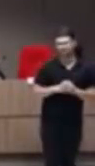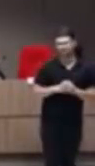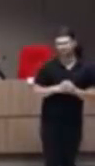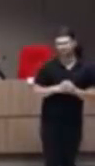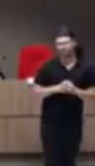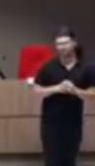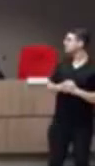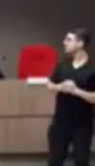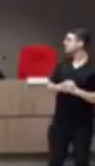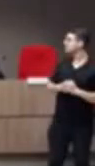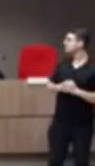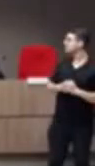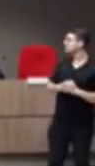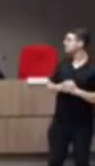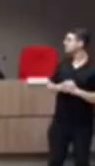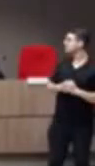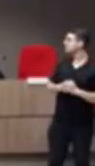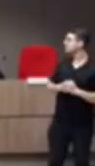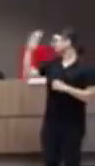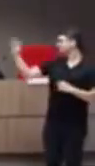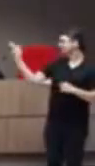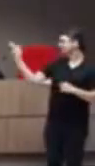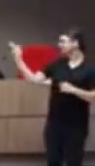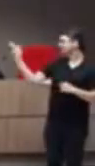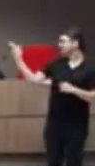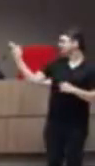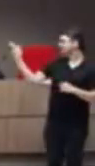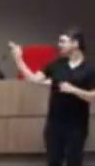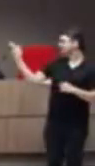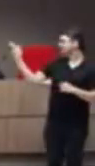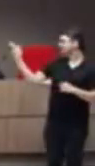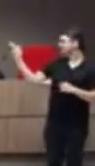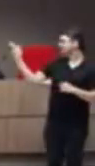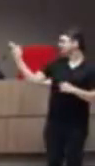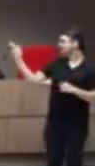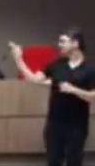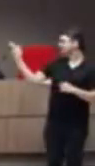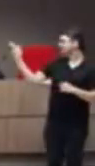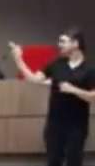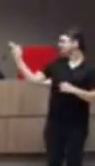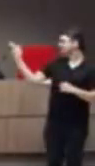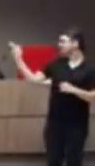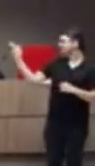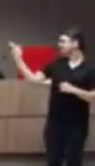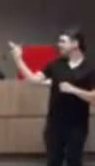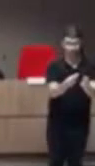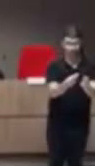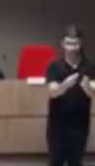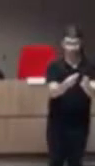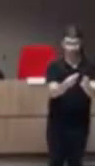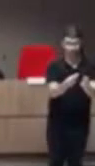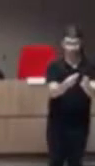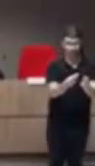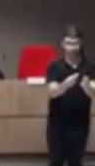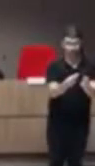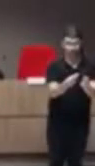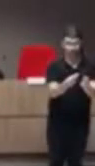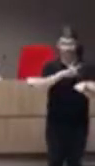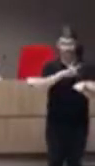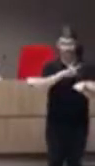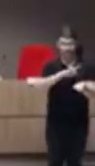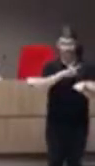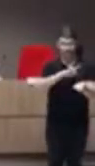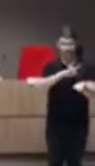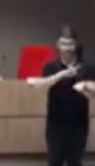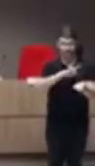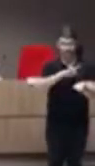Bom, acho que aqui é um destaque importante para a gente fazer. Esse produto que vocês estão em mãos, ele tem como diretriz, ele tem como